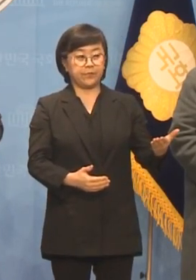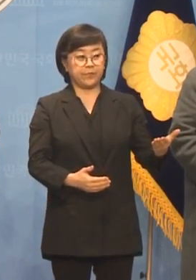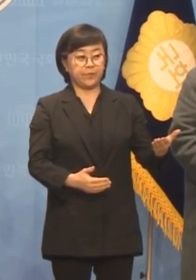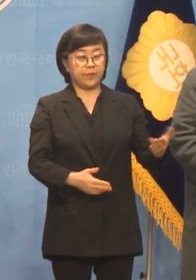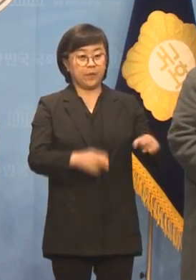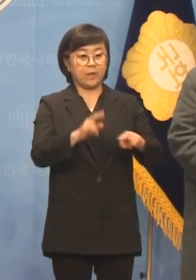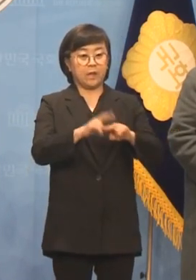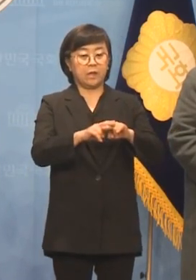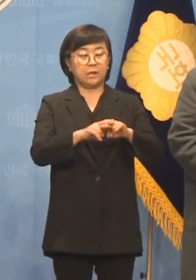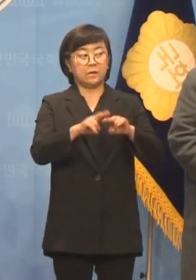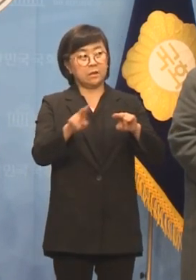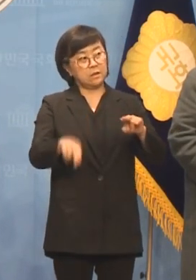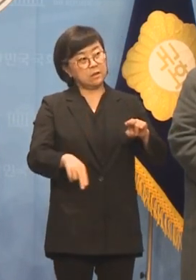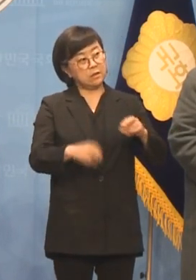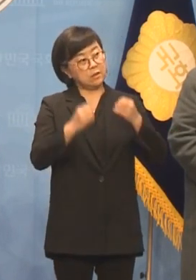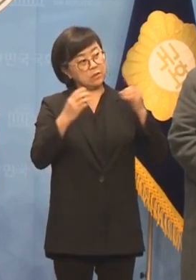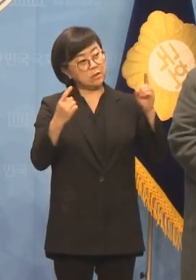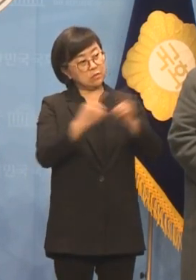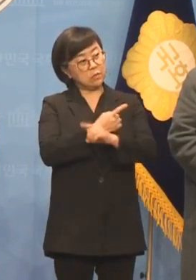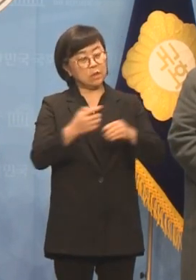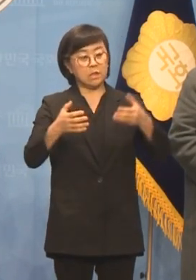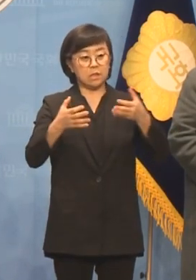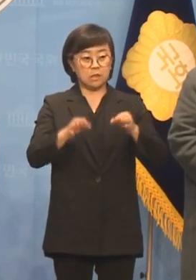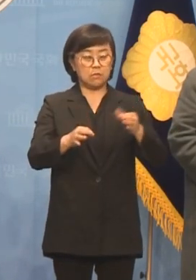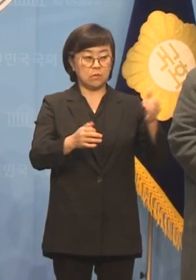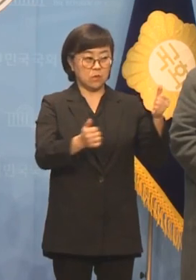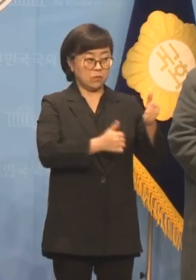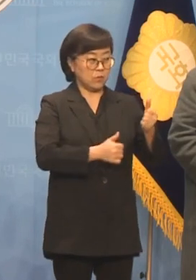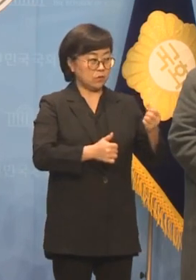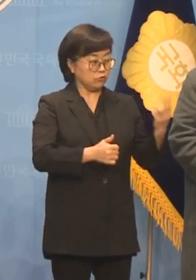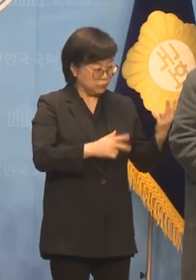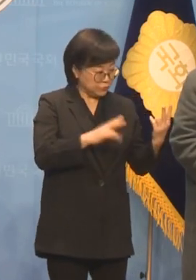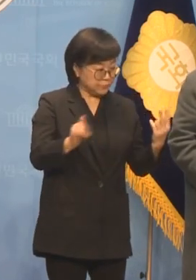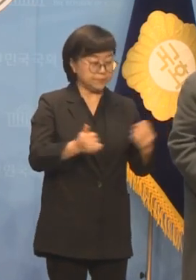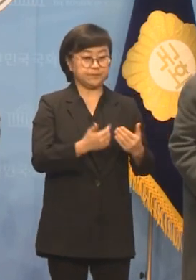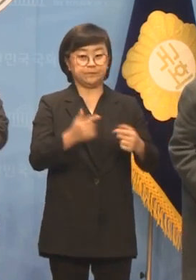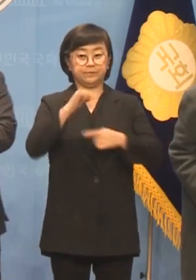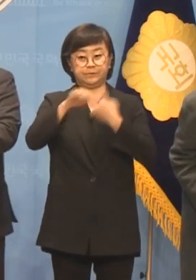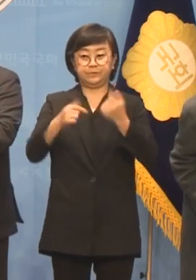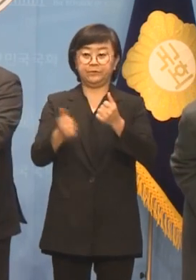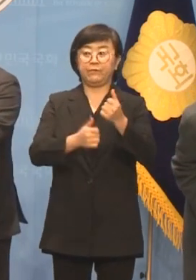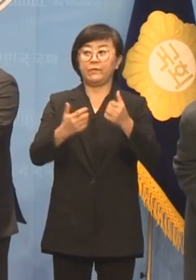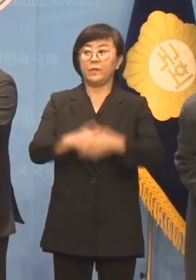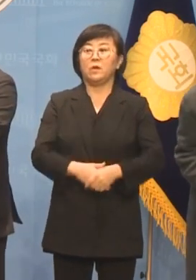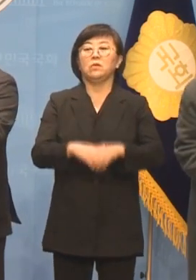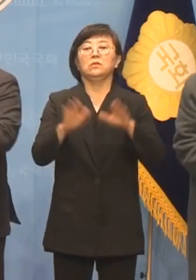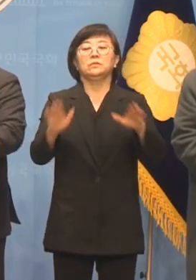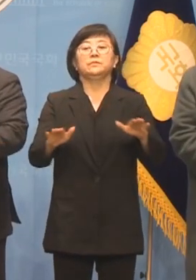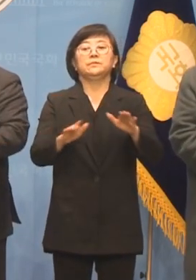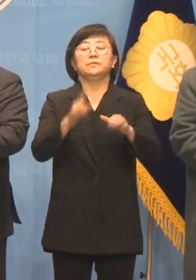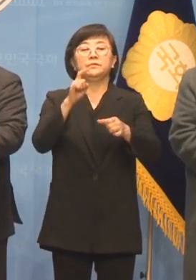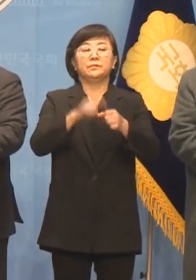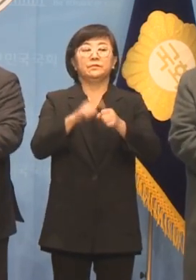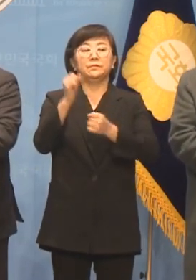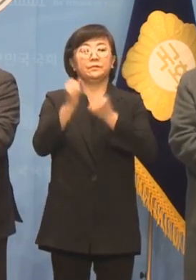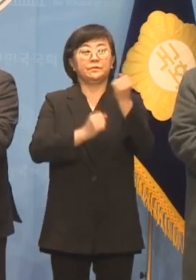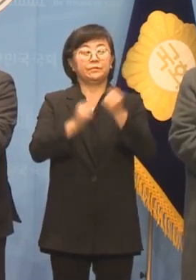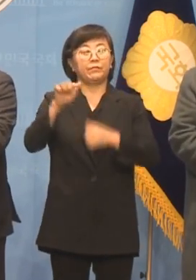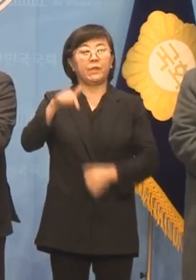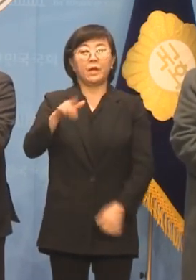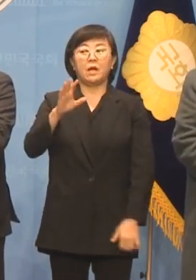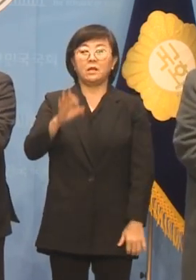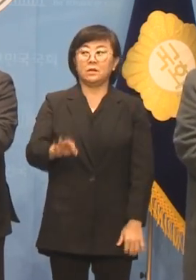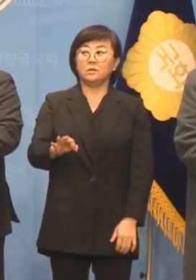퇴진과 혁신 모임에 김종욱 운영위원님, 임세훈 운영위원님 오셨습니다. 예, 먼저 기자회견 취지 말씀을